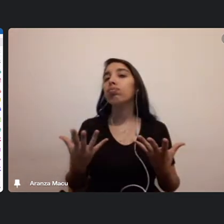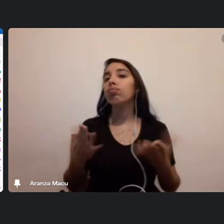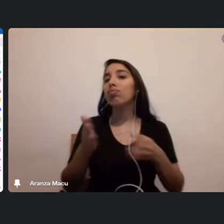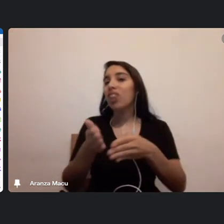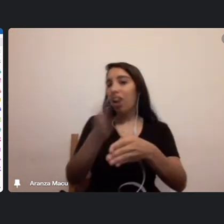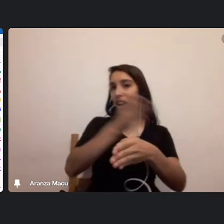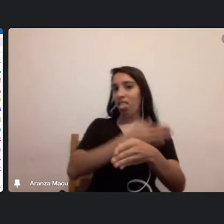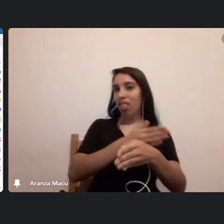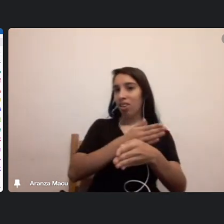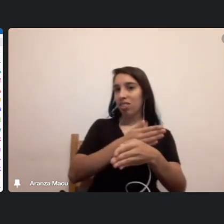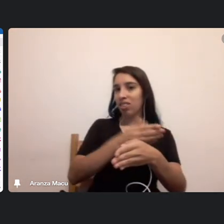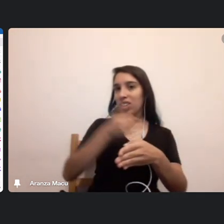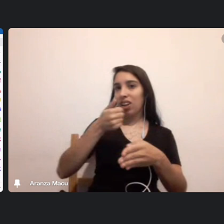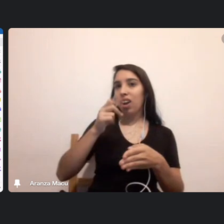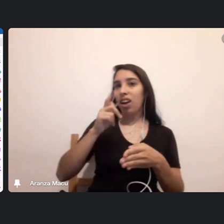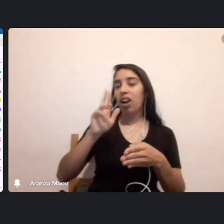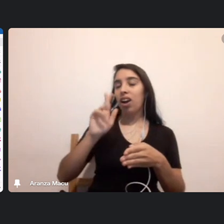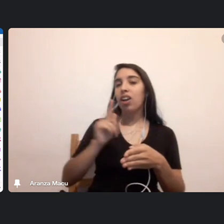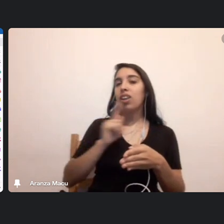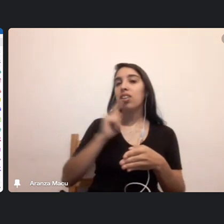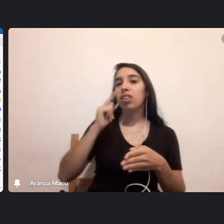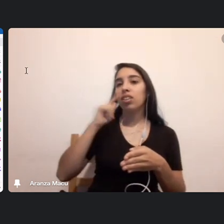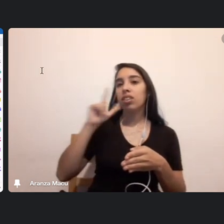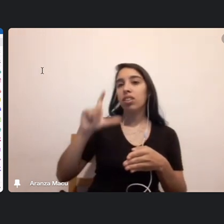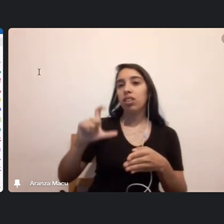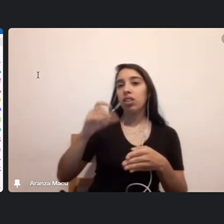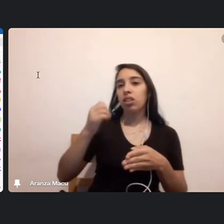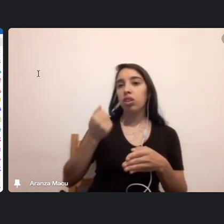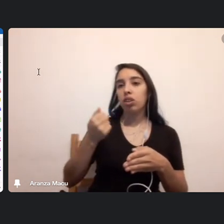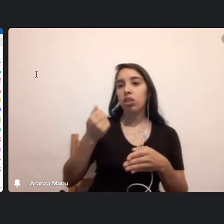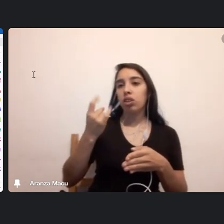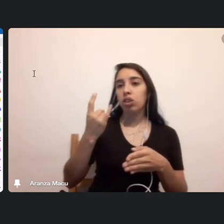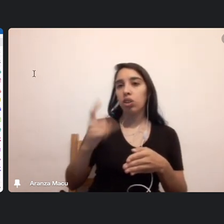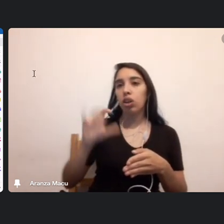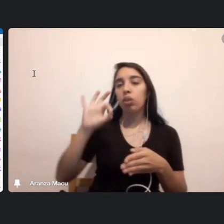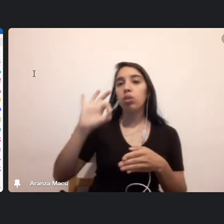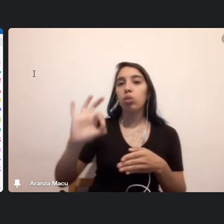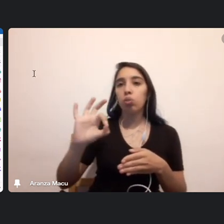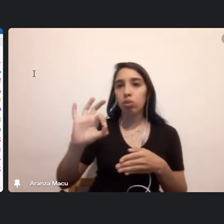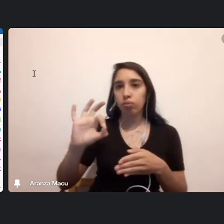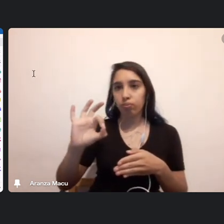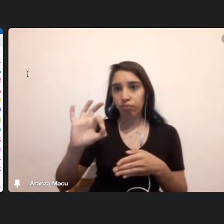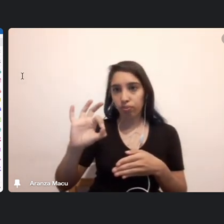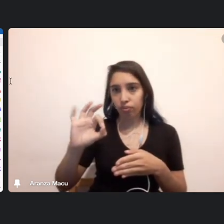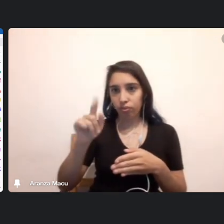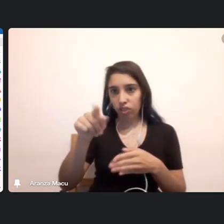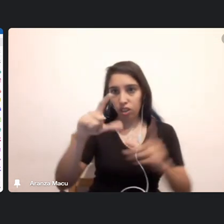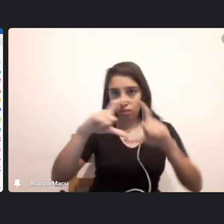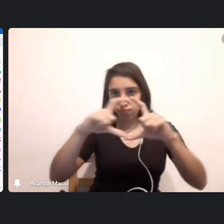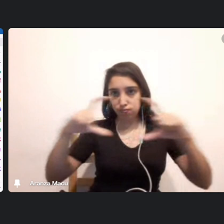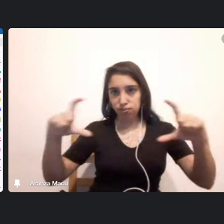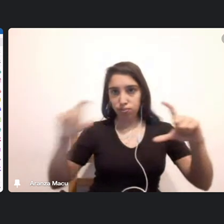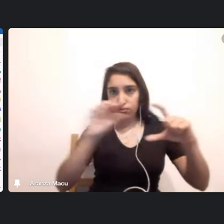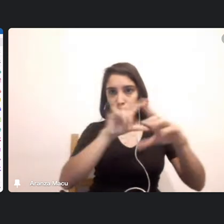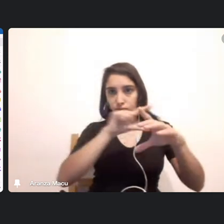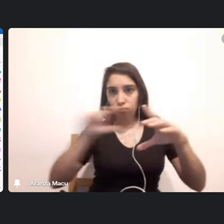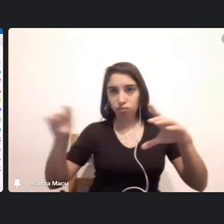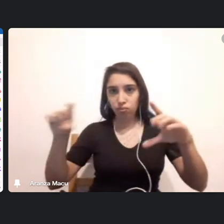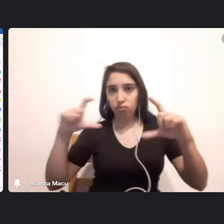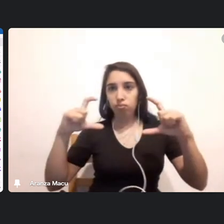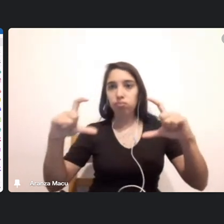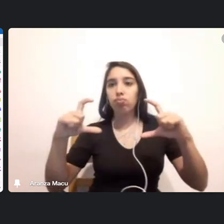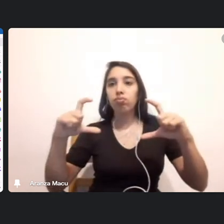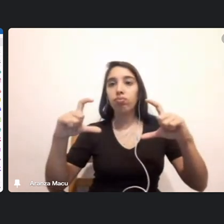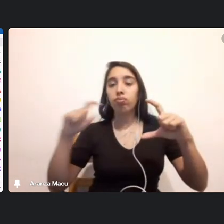¿sí? Y acá recién la cortamos acá en created, ¿sí? Y puede ser que